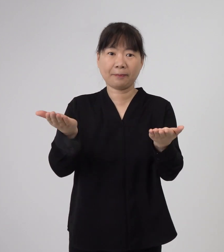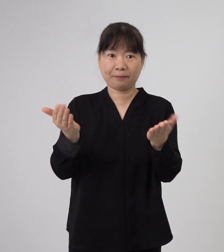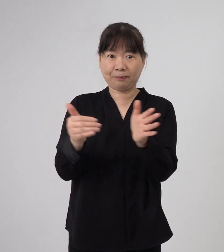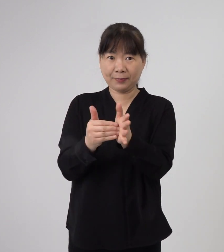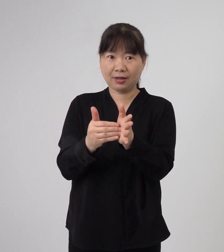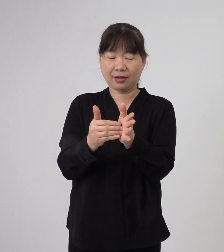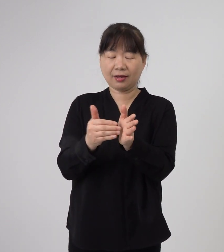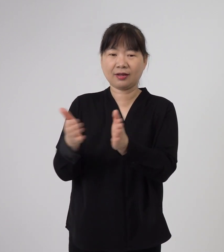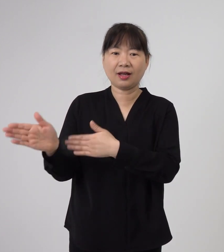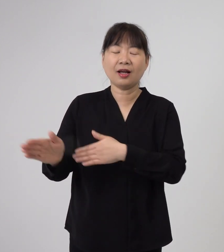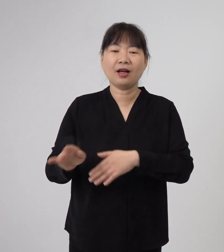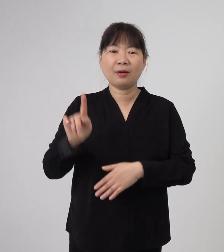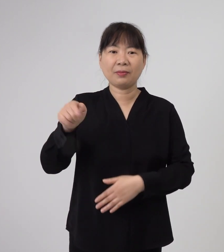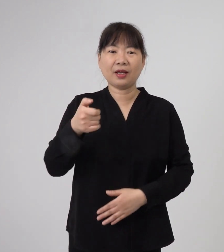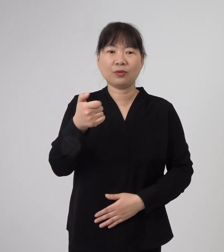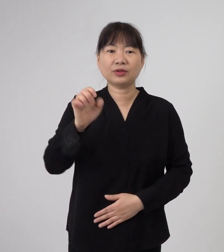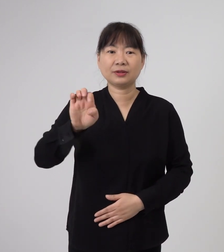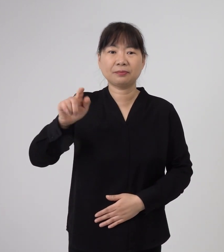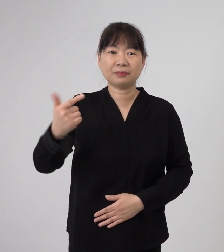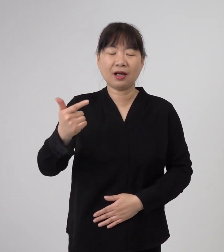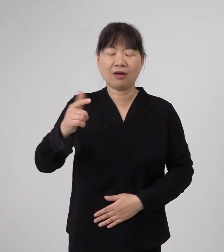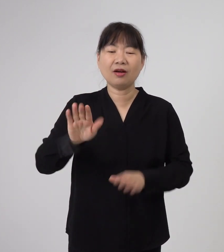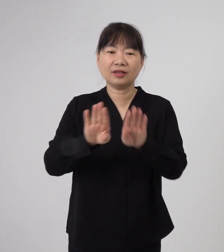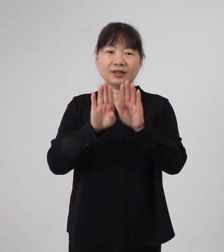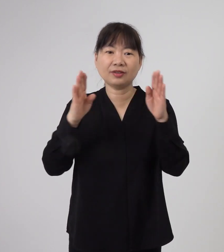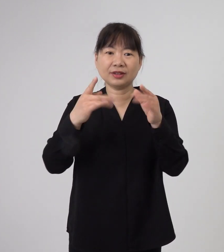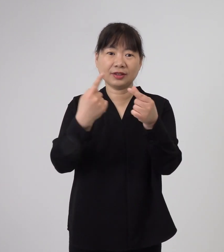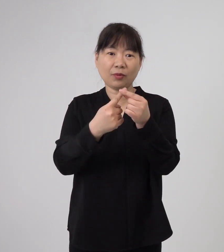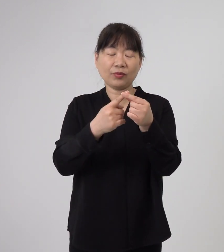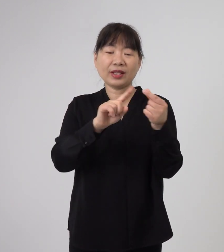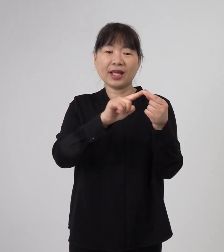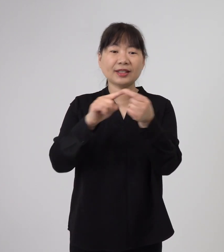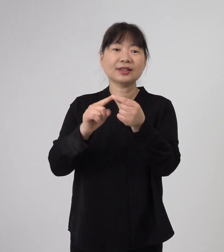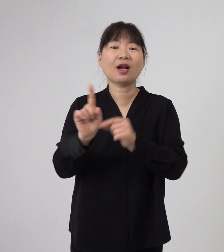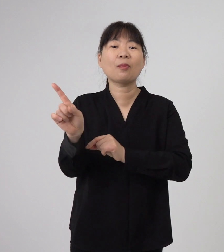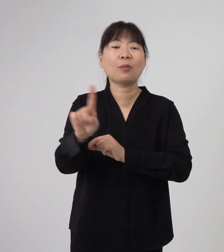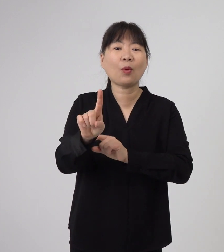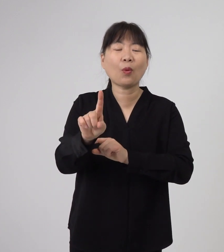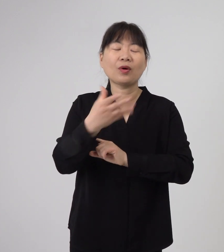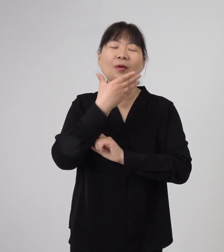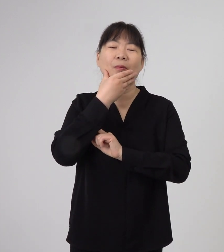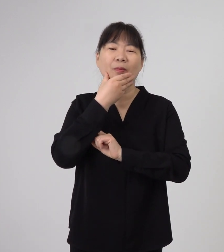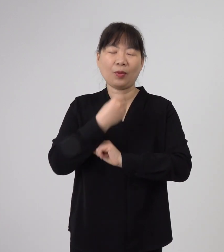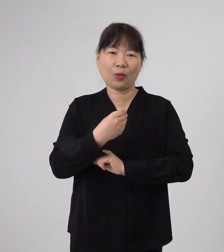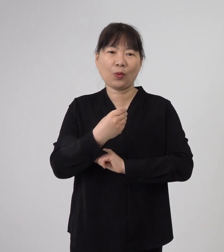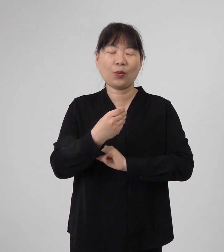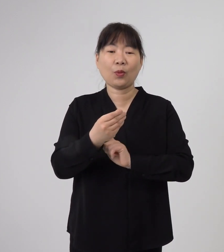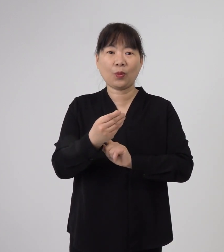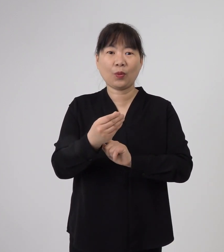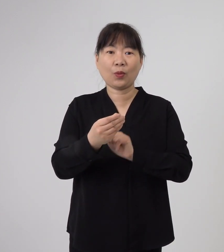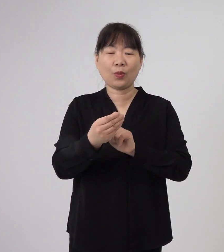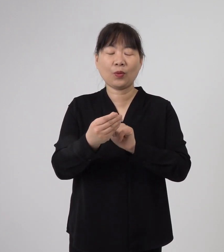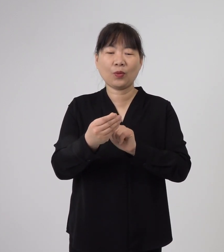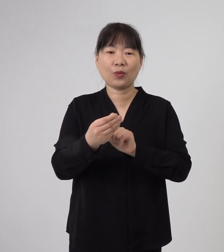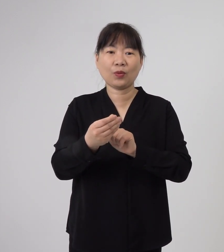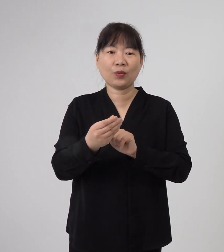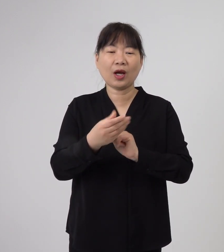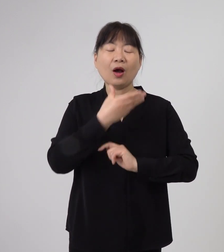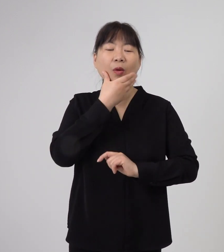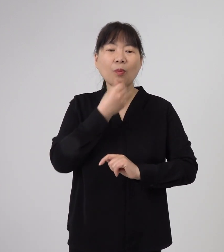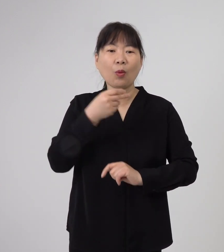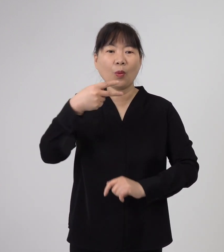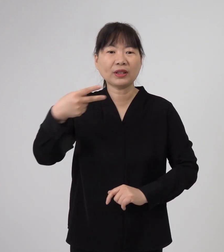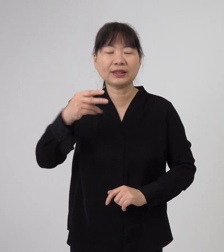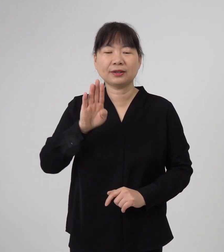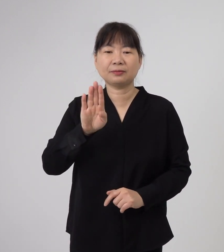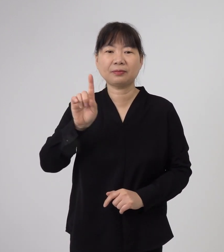시편 150편을 여는 첫 번째 글자가 뭐라 그랬죠? 네, 복. 그 복은